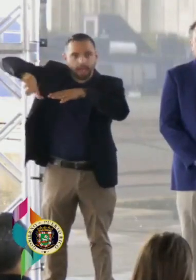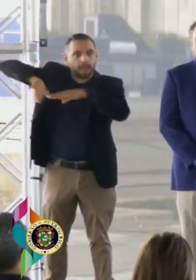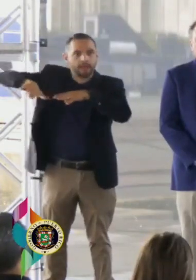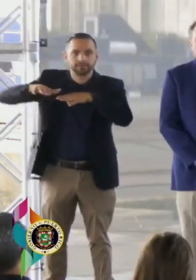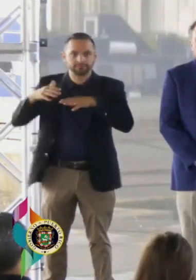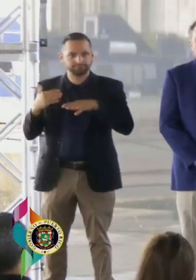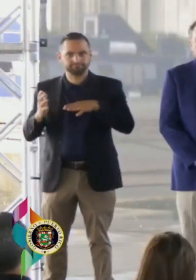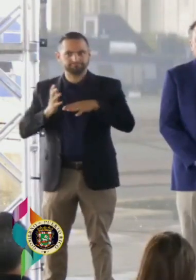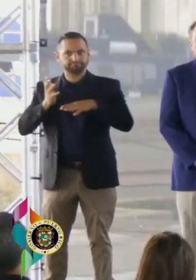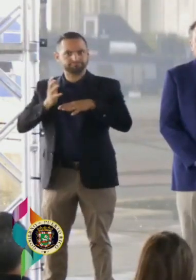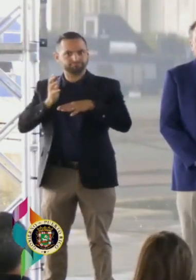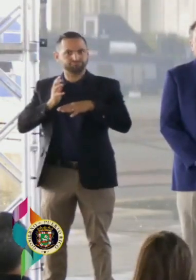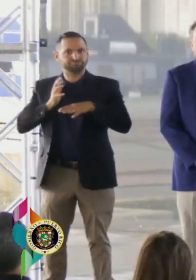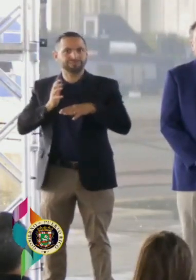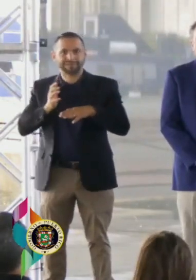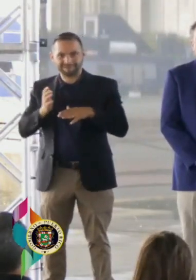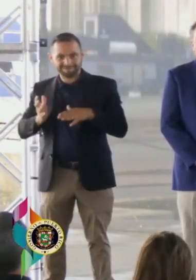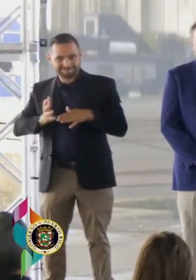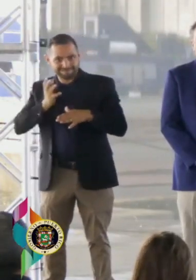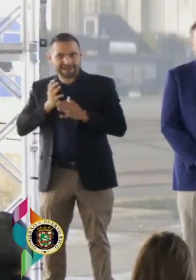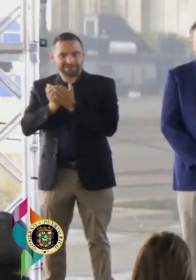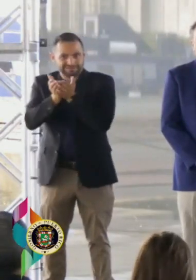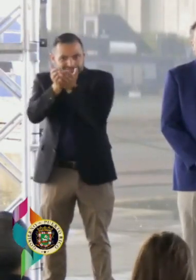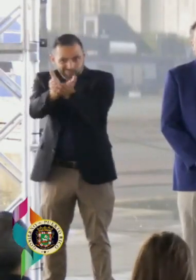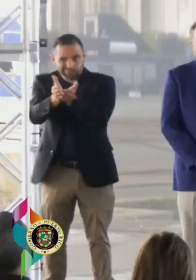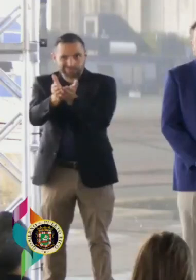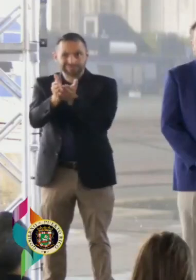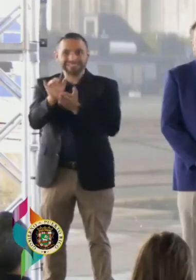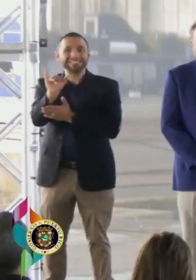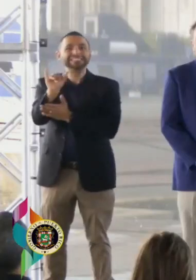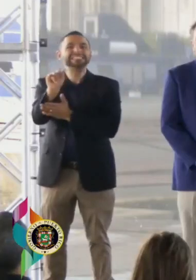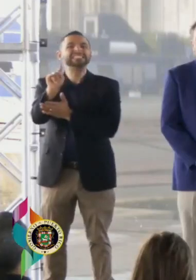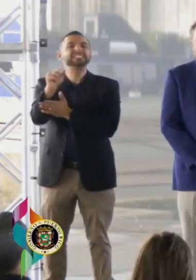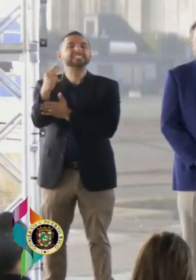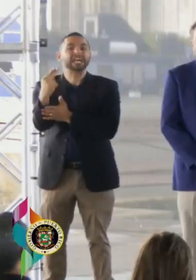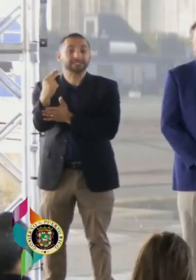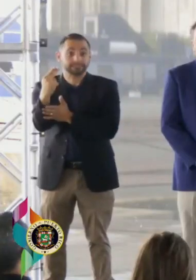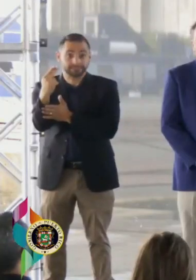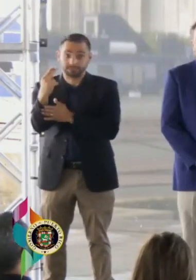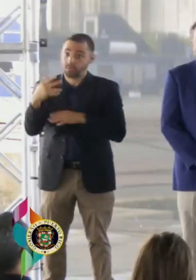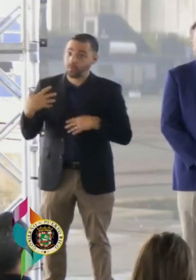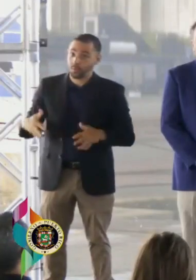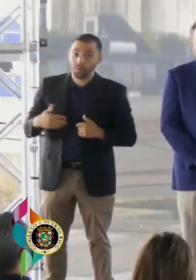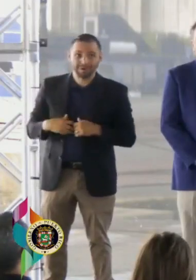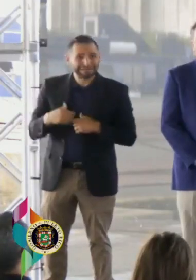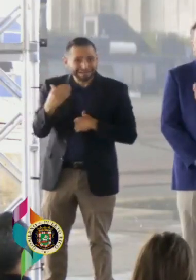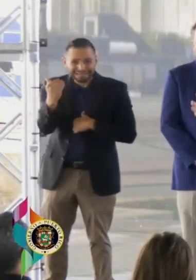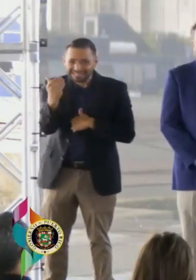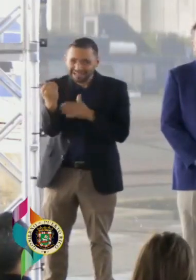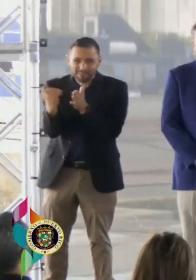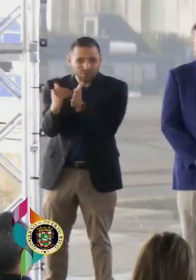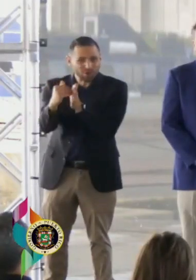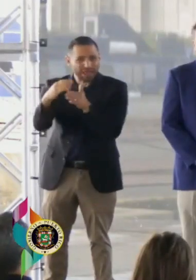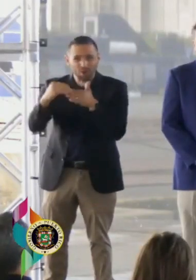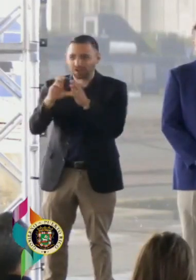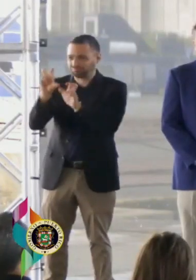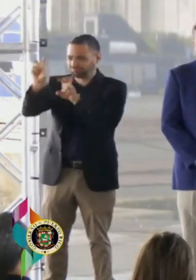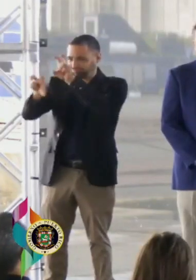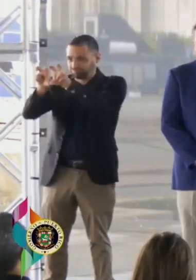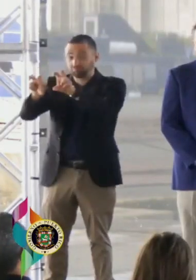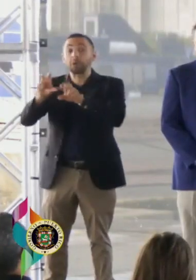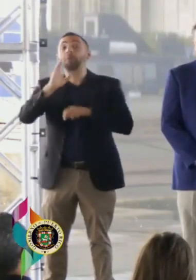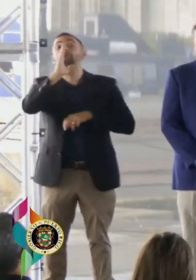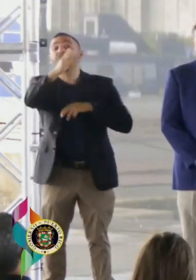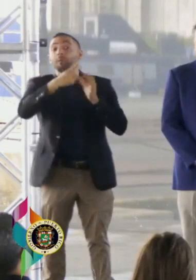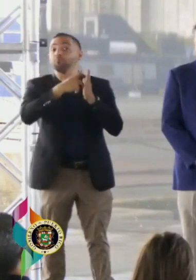yates se concesionó el dique seco y allí se han invertido más de 20 más de 15 millones de dólares vienen proyectos residenciales turísticos